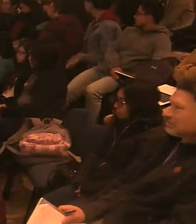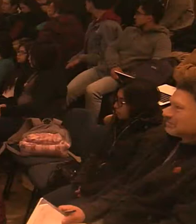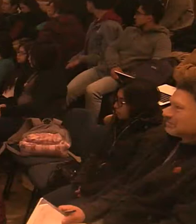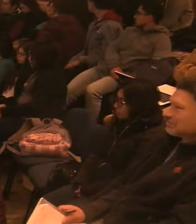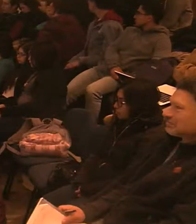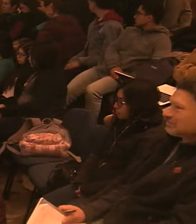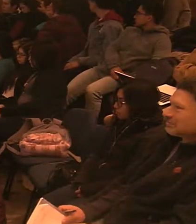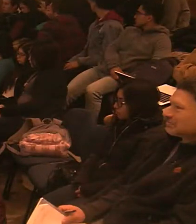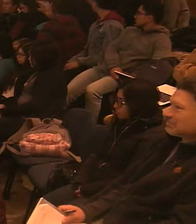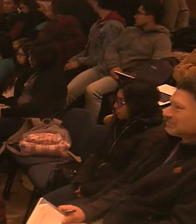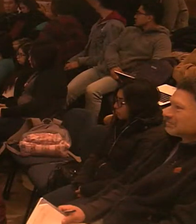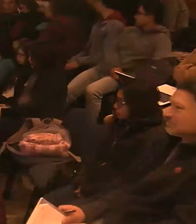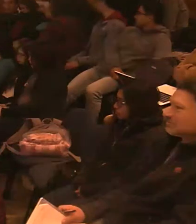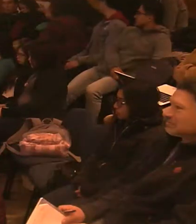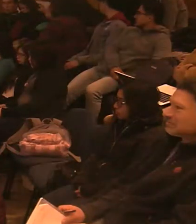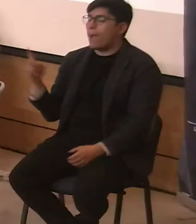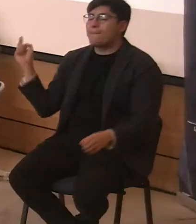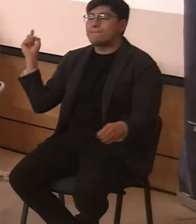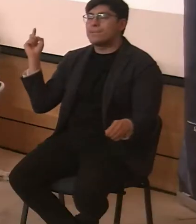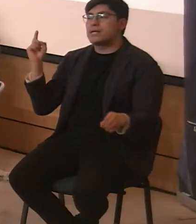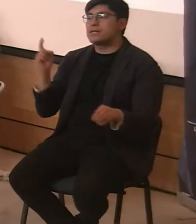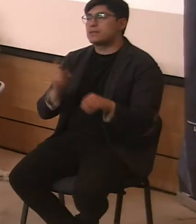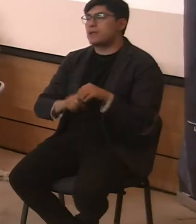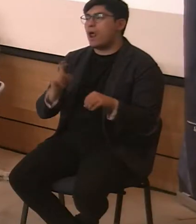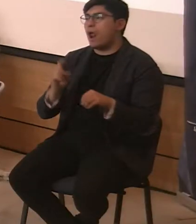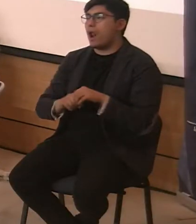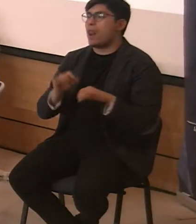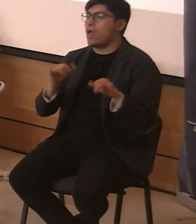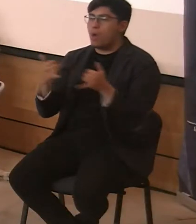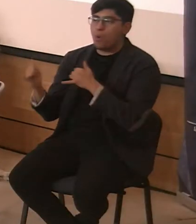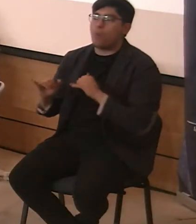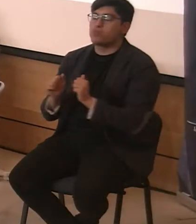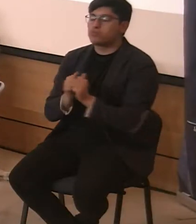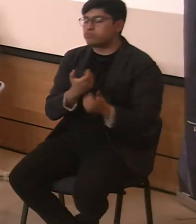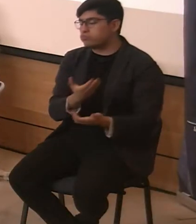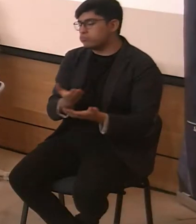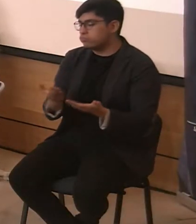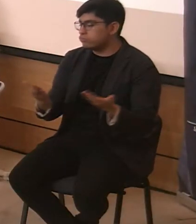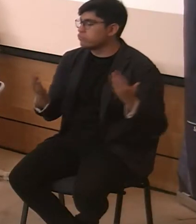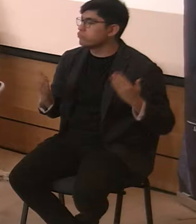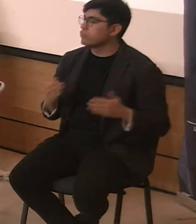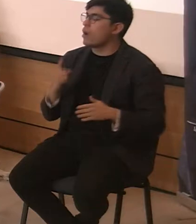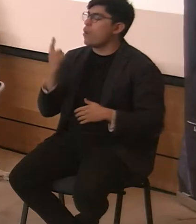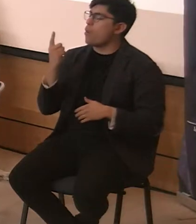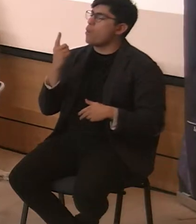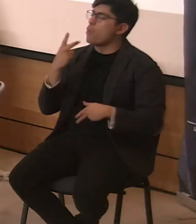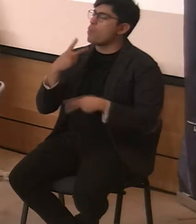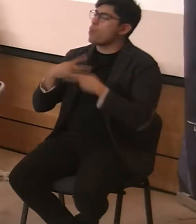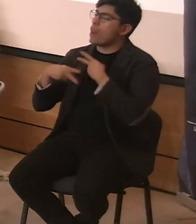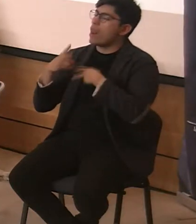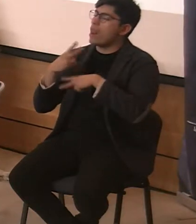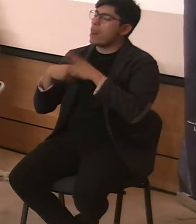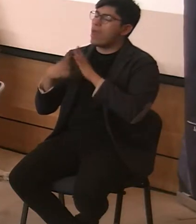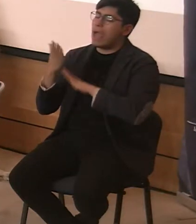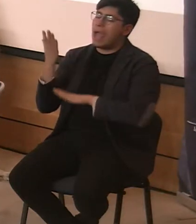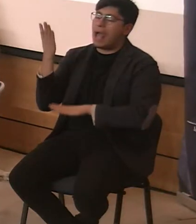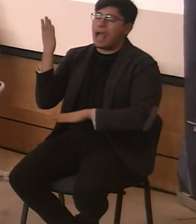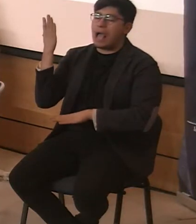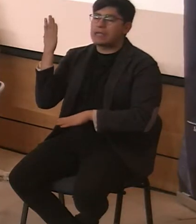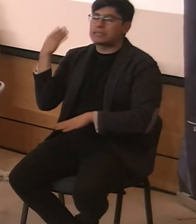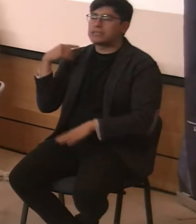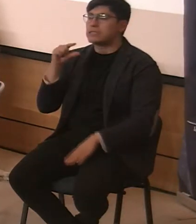era participar jugar con ellos una historia hace poco tiempo atrás